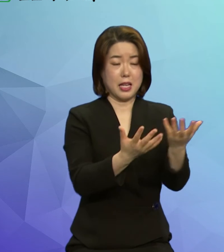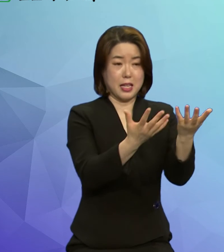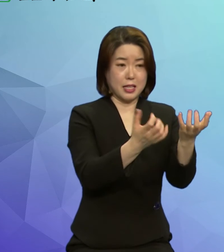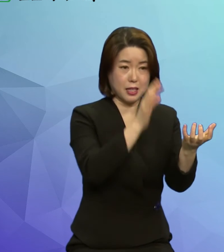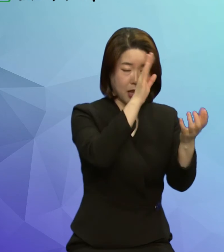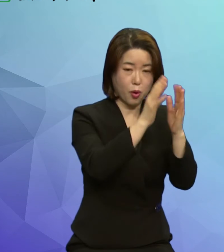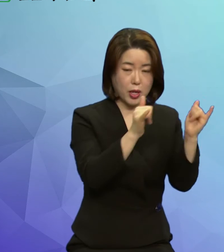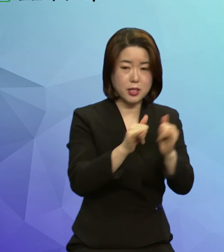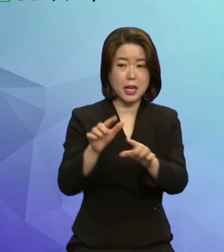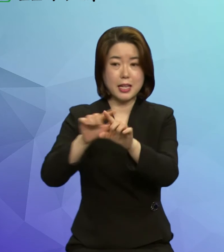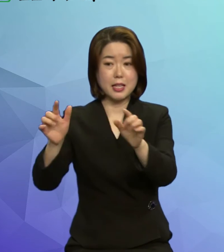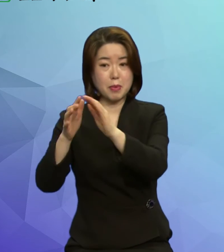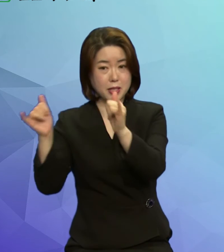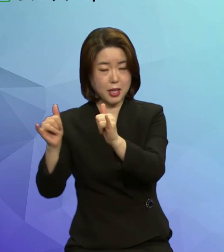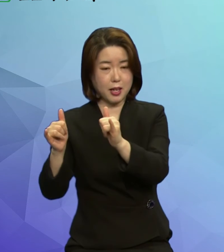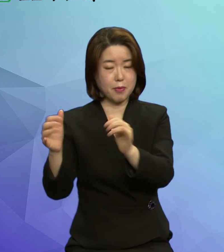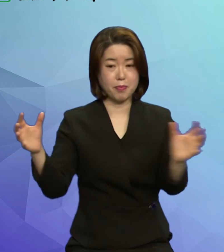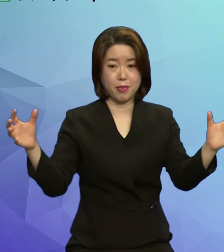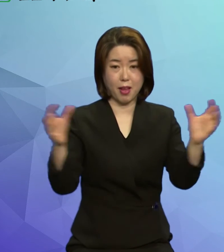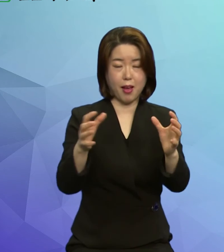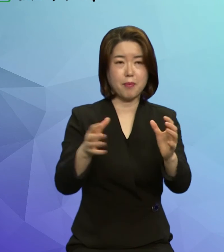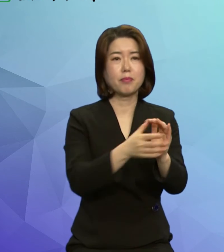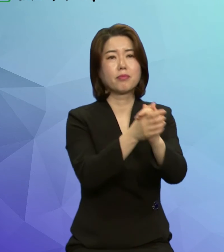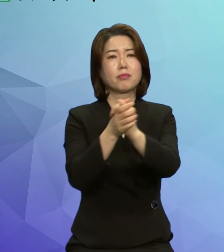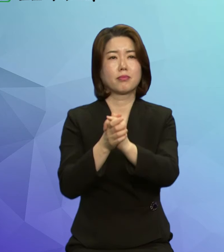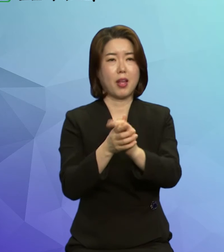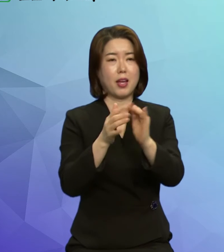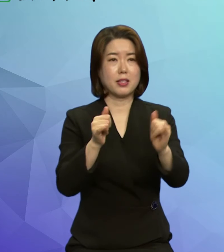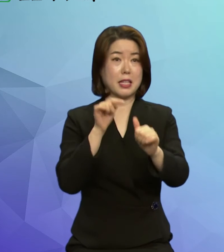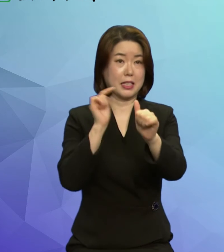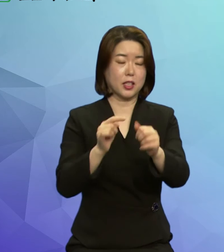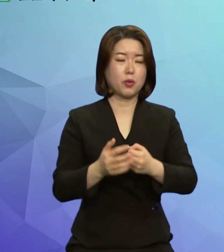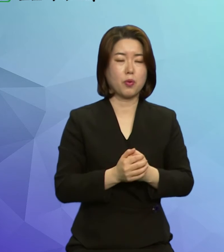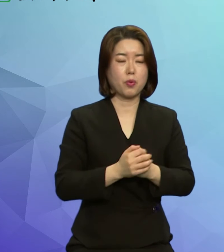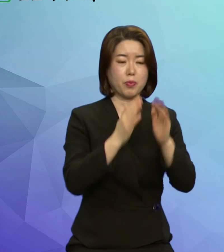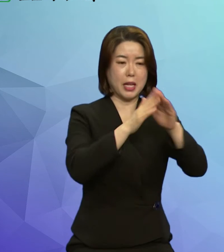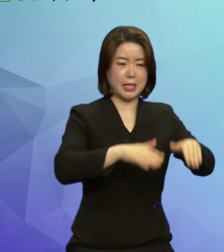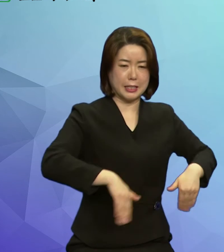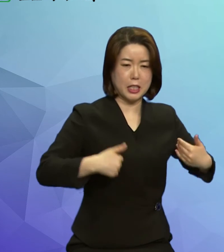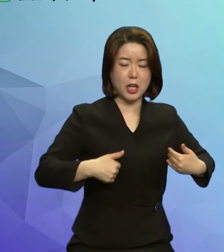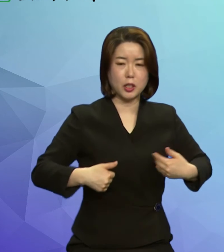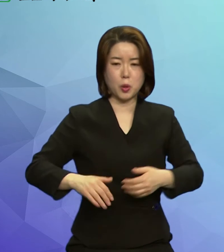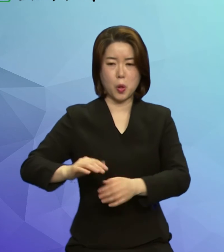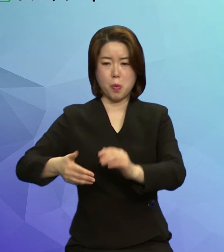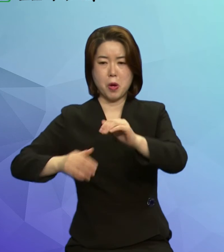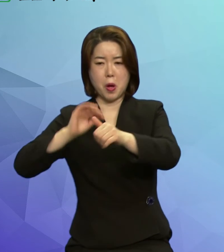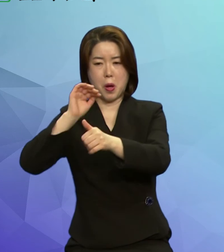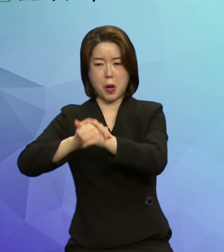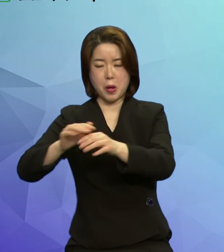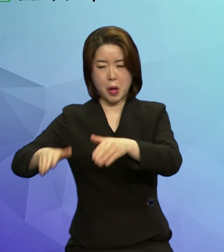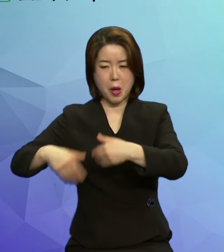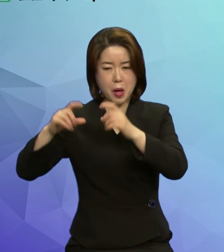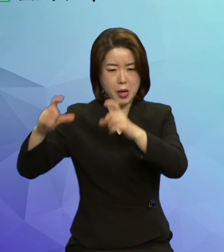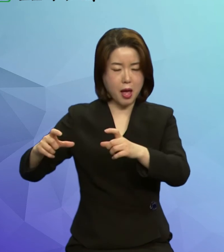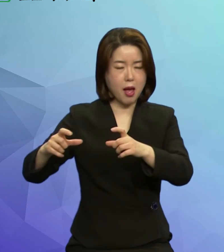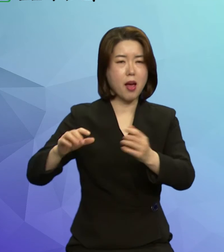나환자와 일반 사람들을 화해하시고, 전라도 경상도 그걸 화해하신 거예요.